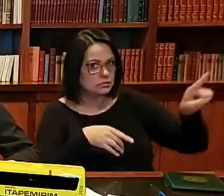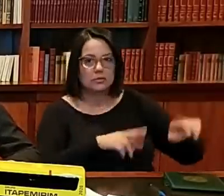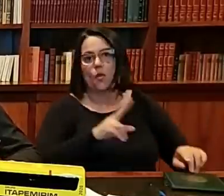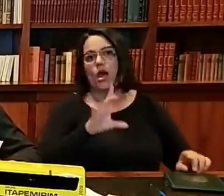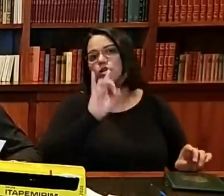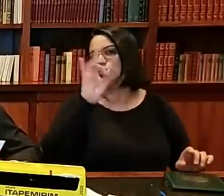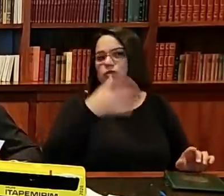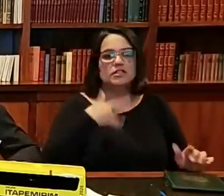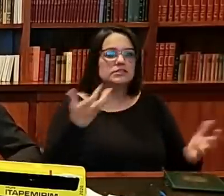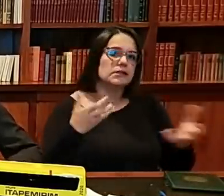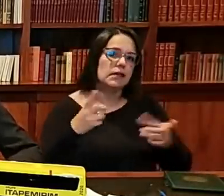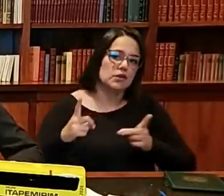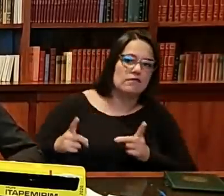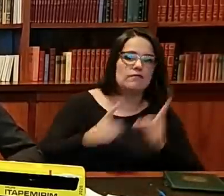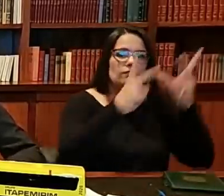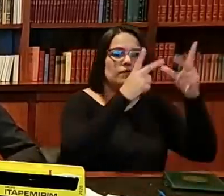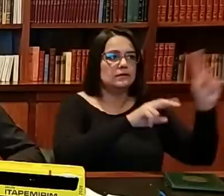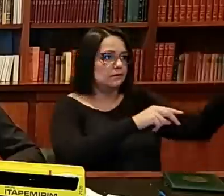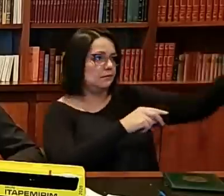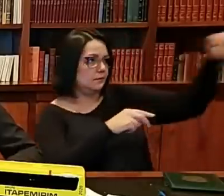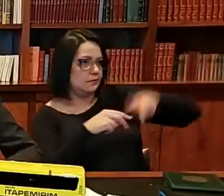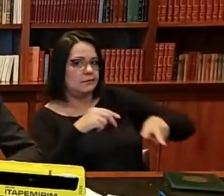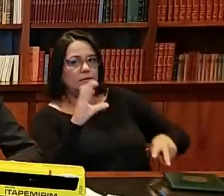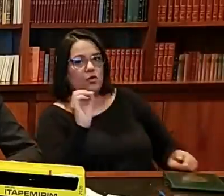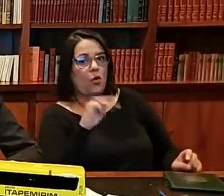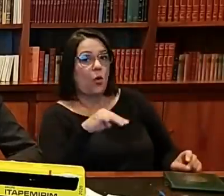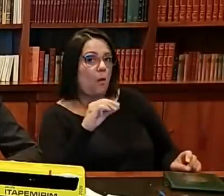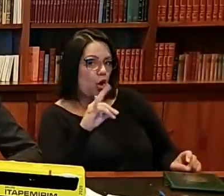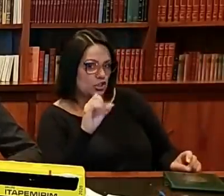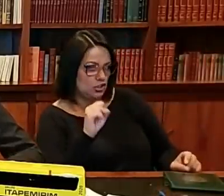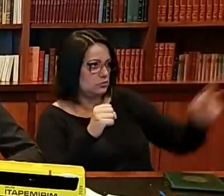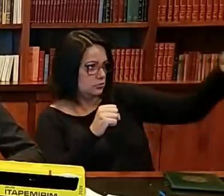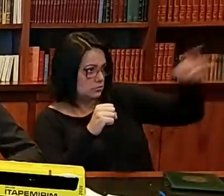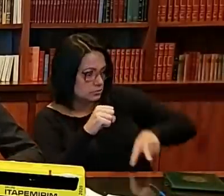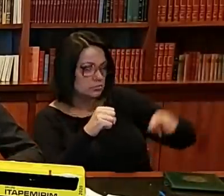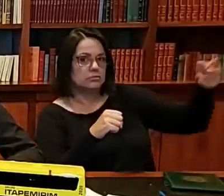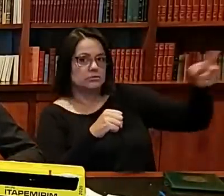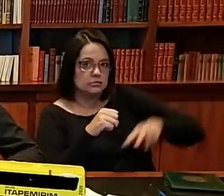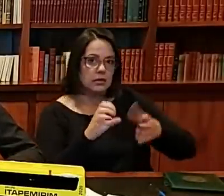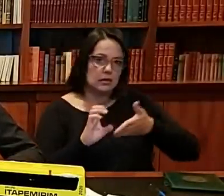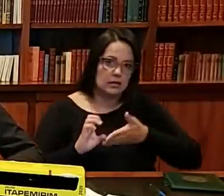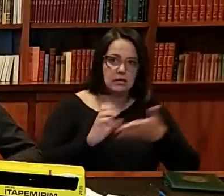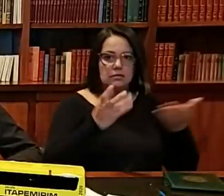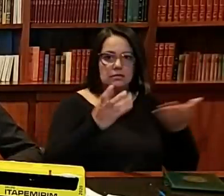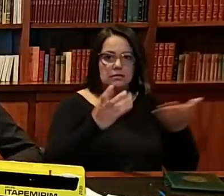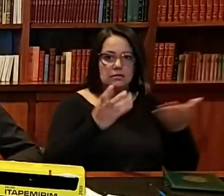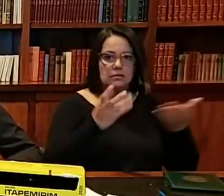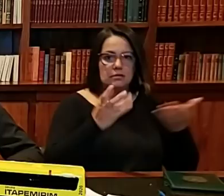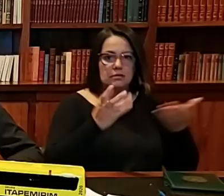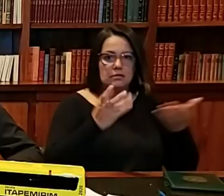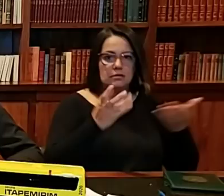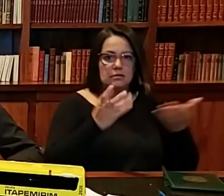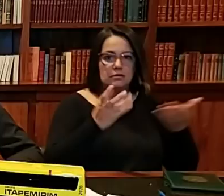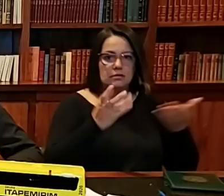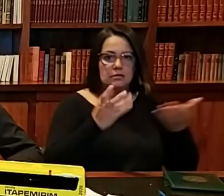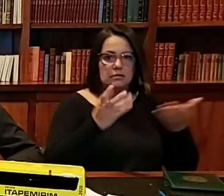como exportador de commodities. É, exporta o que tem no campo, exporta aí minério e a gente costuma dizer, muita gente manda um...